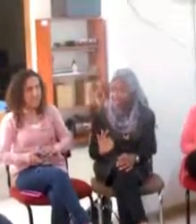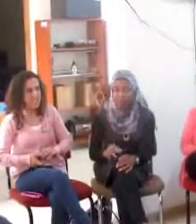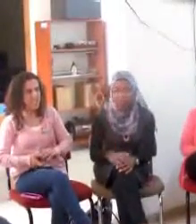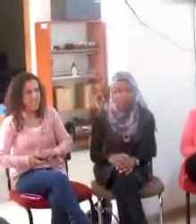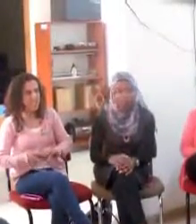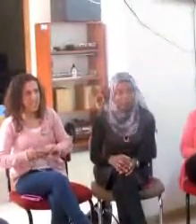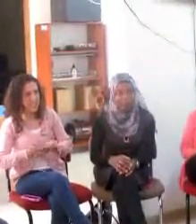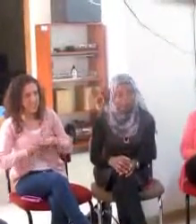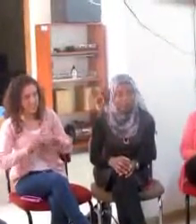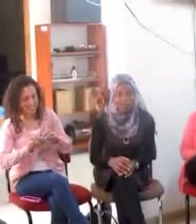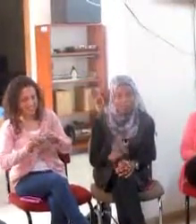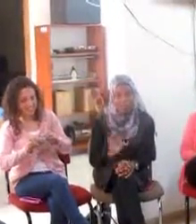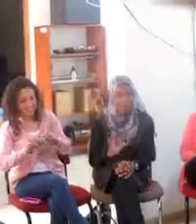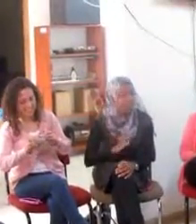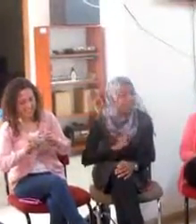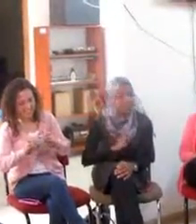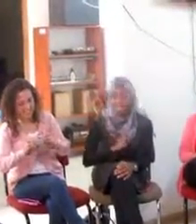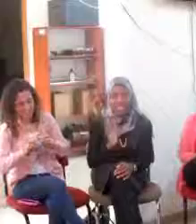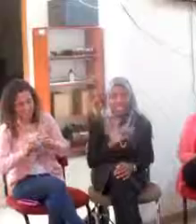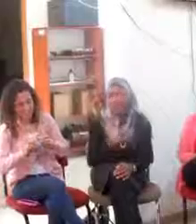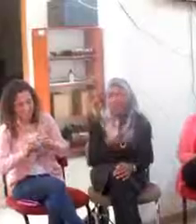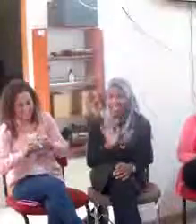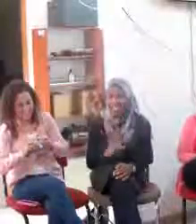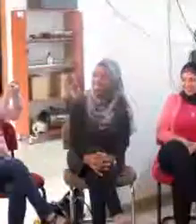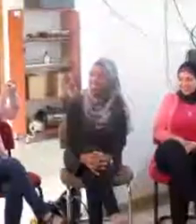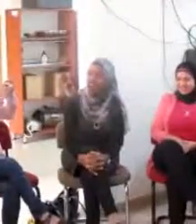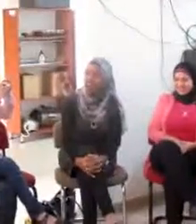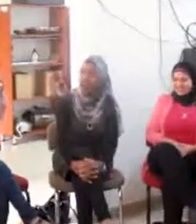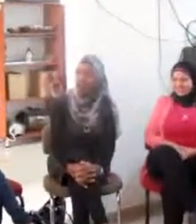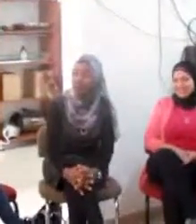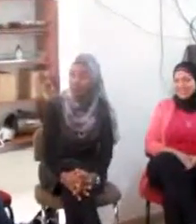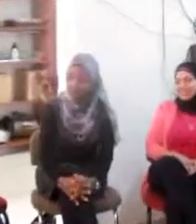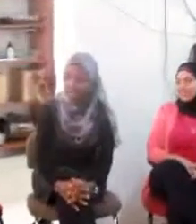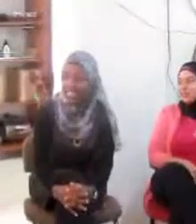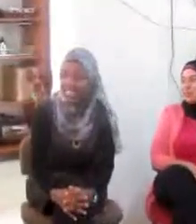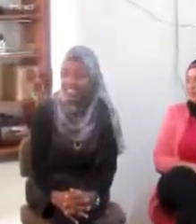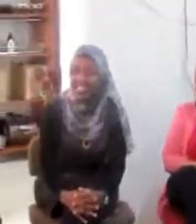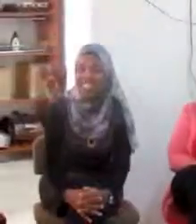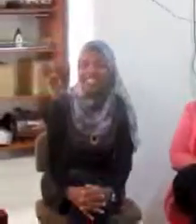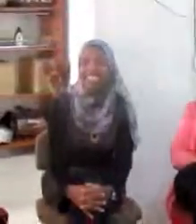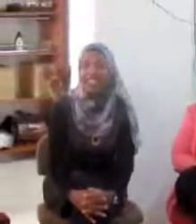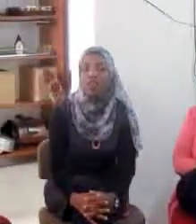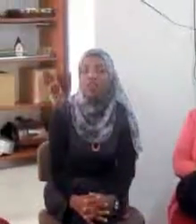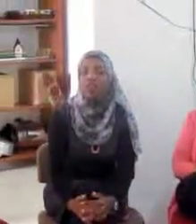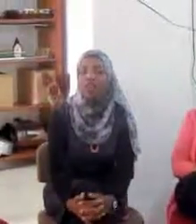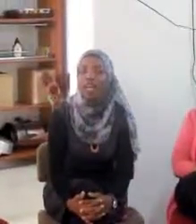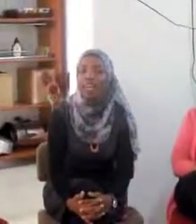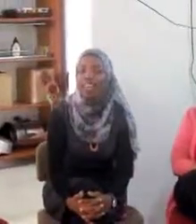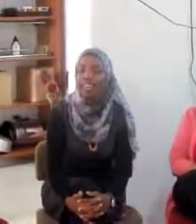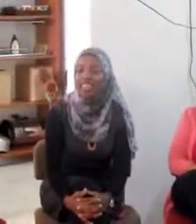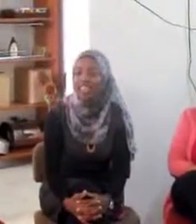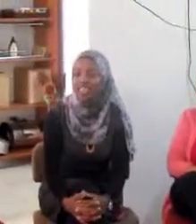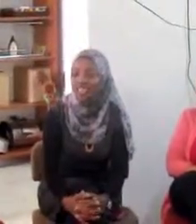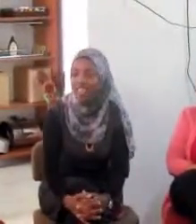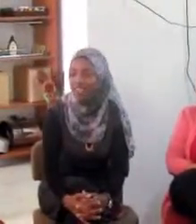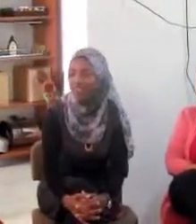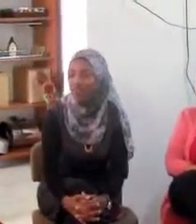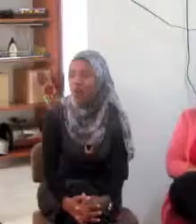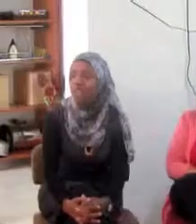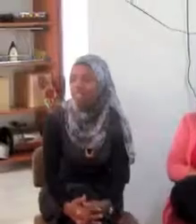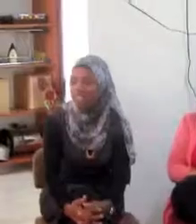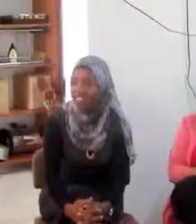بصورك عشان نشوف صوتك. لا مش اولا بقول صباح الخير. بالنسبه لي كان